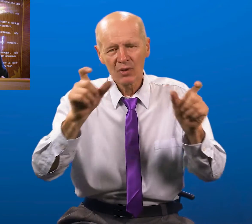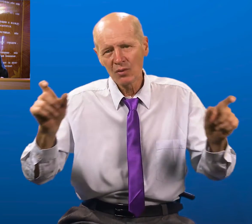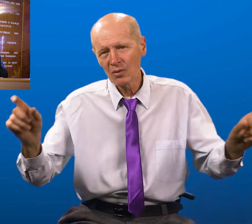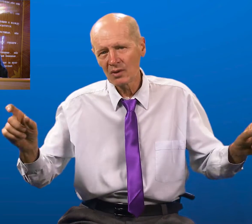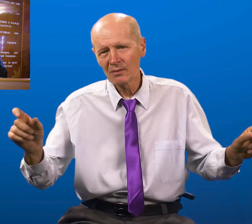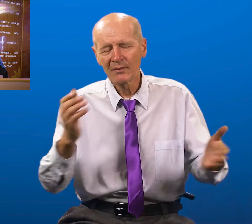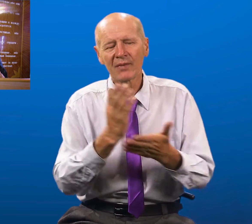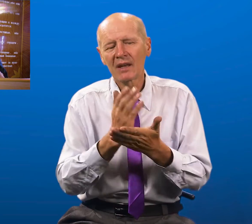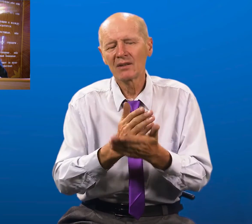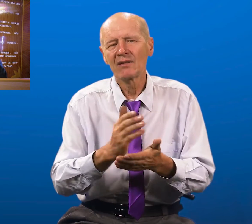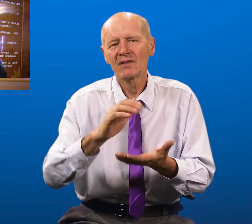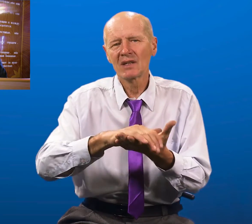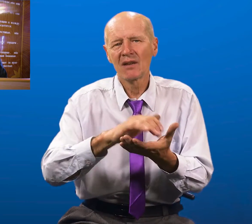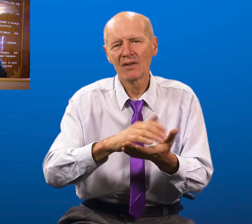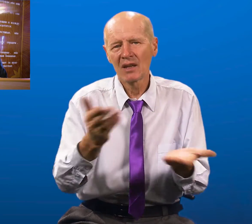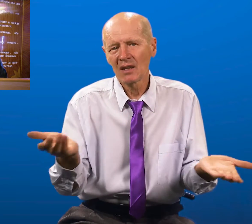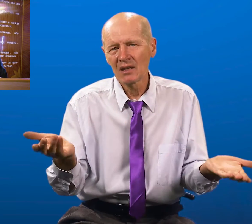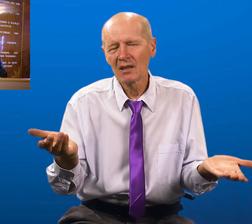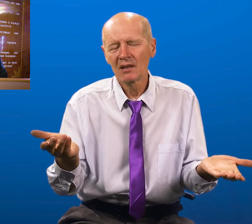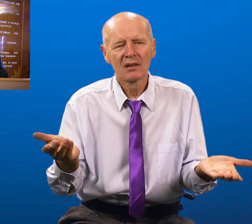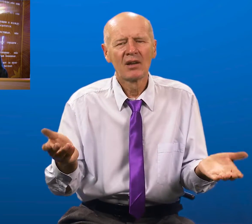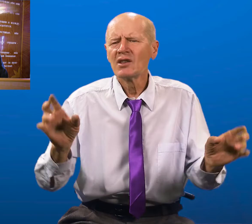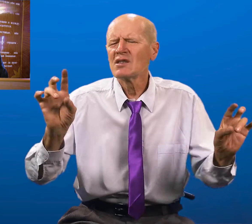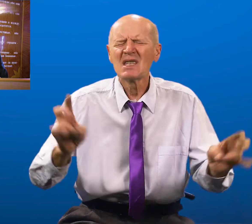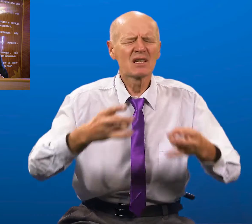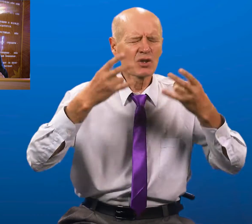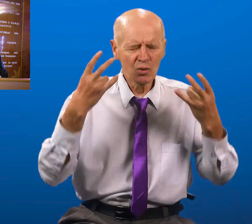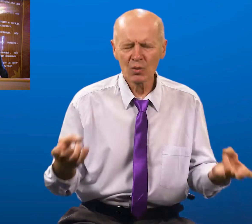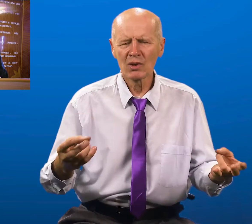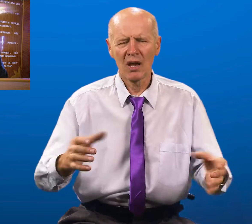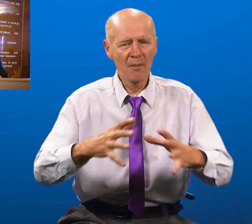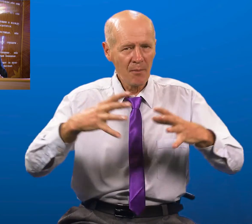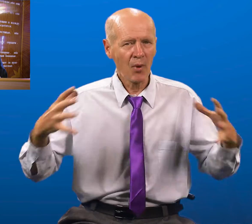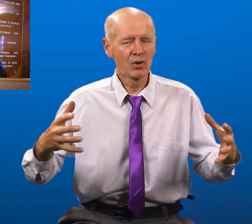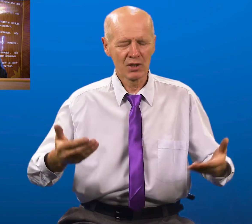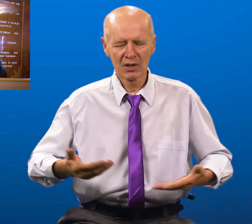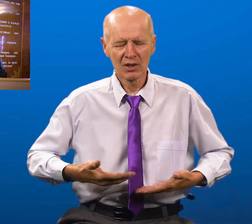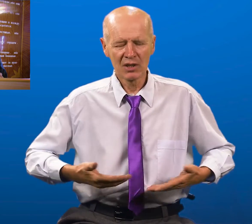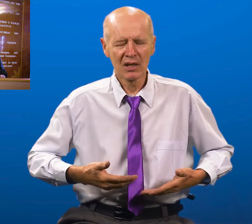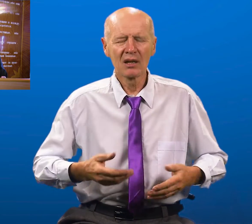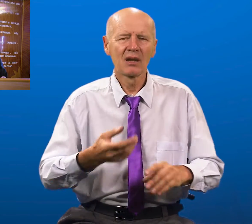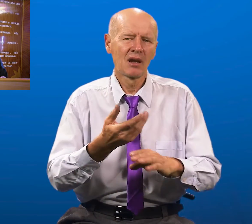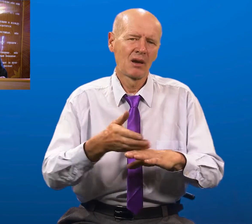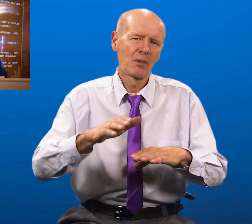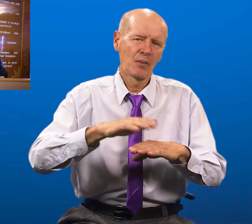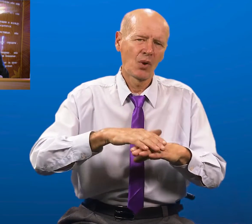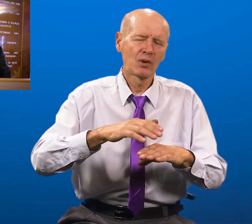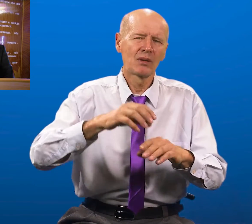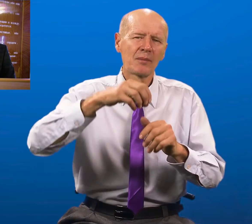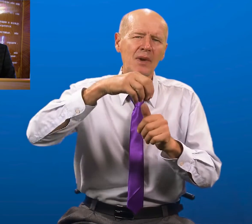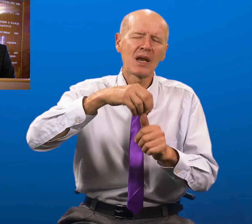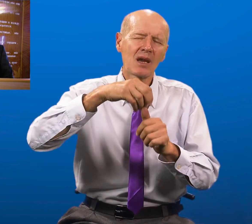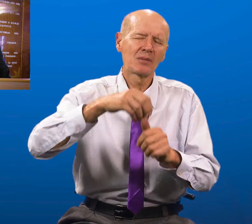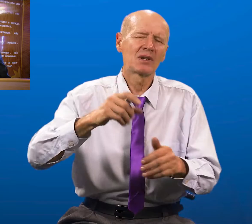с Богом, говорит о том, что не нужно больше жить под гнетущим бременем вины. И